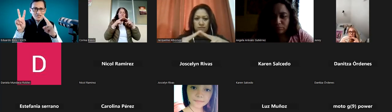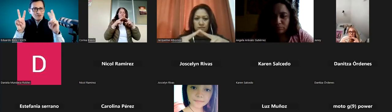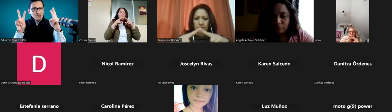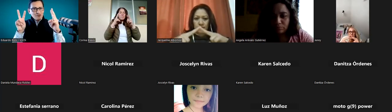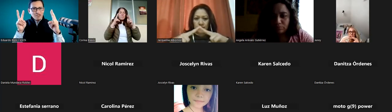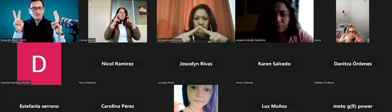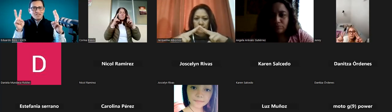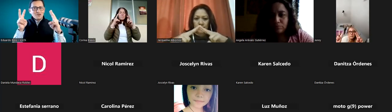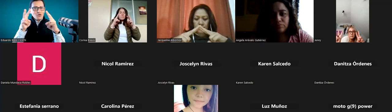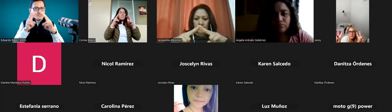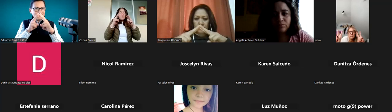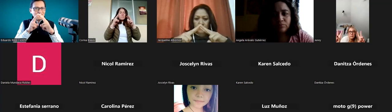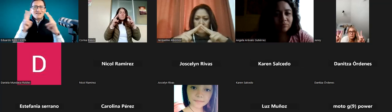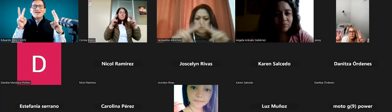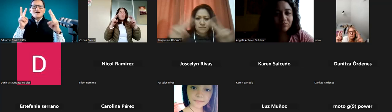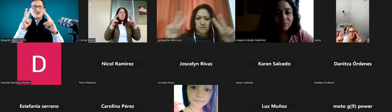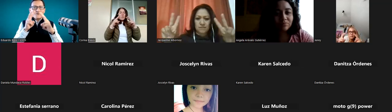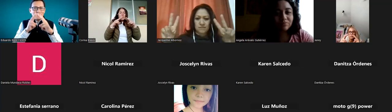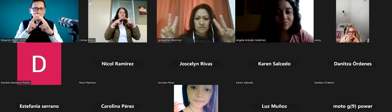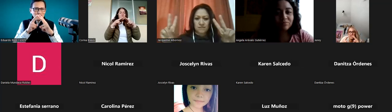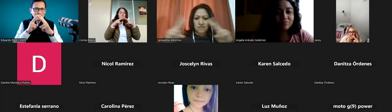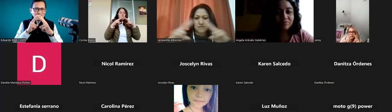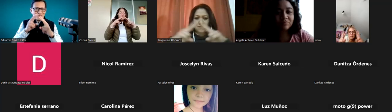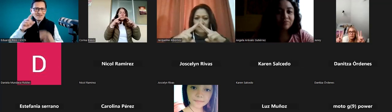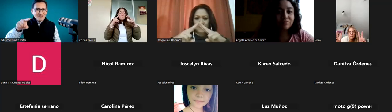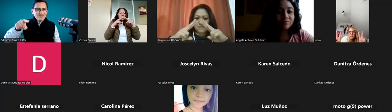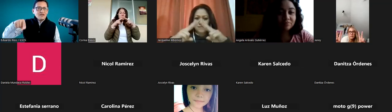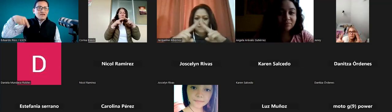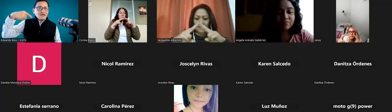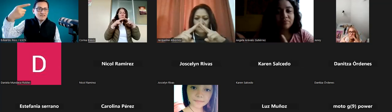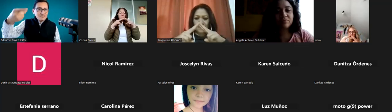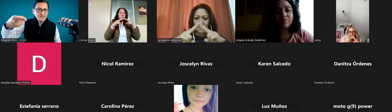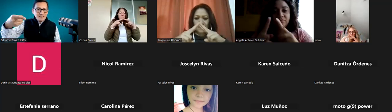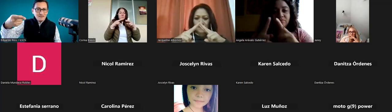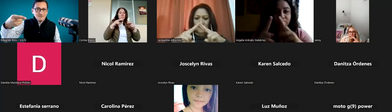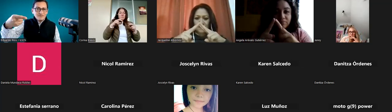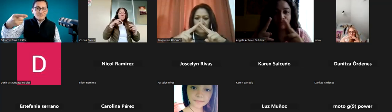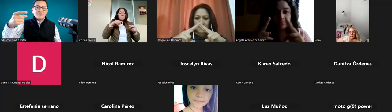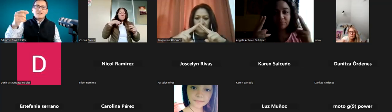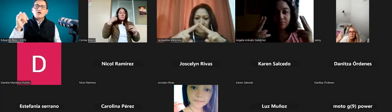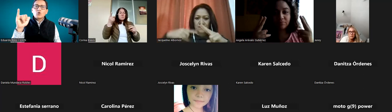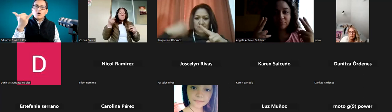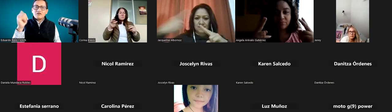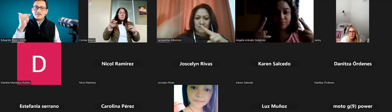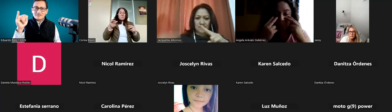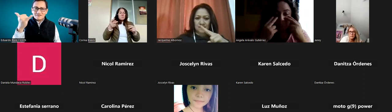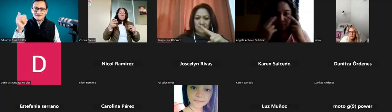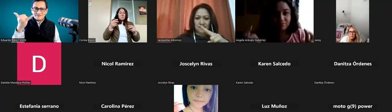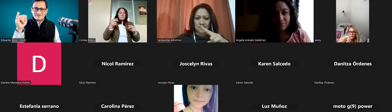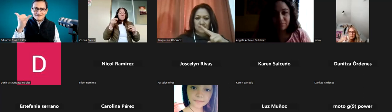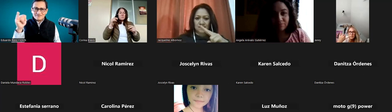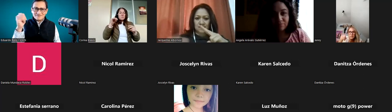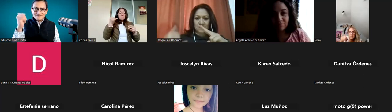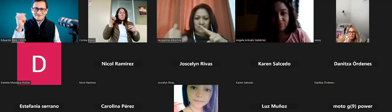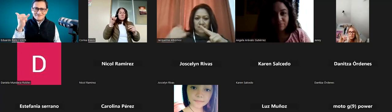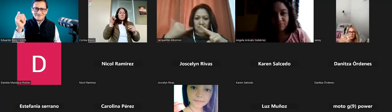Dos ojitos y dos ojitos que se encuentran. Nos vemos el siguiente jueves.